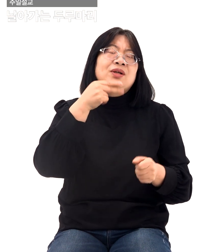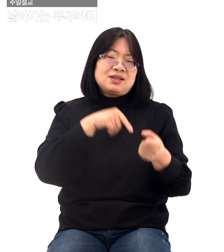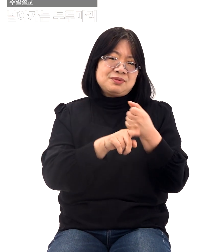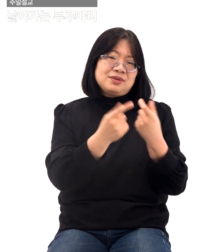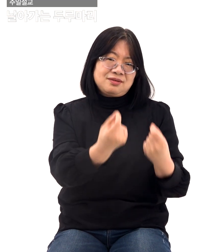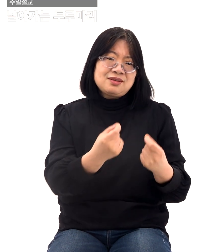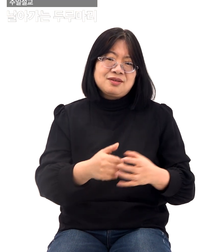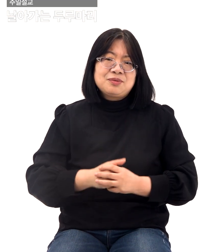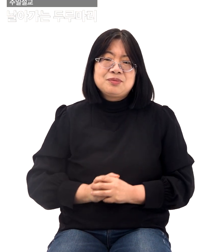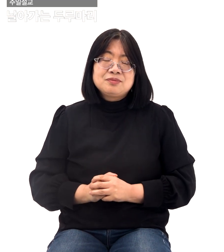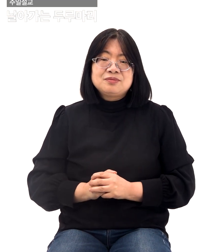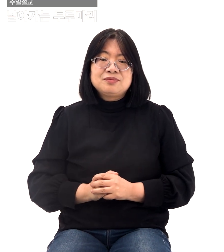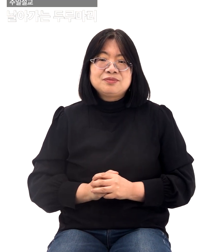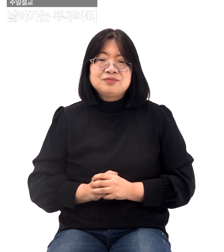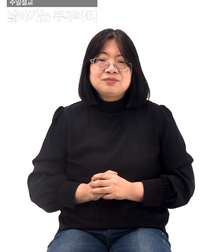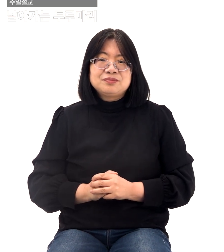뜻입니다.